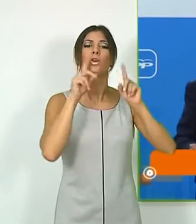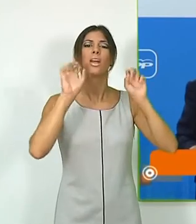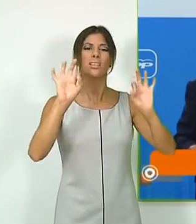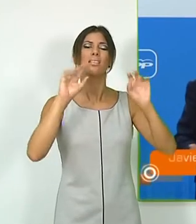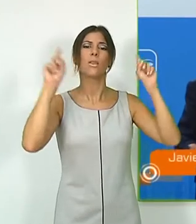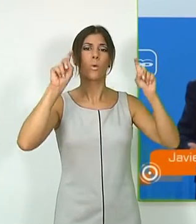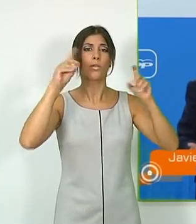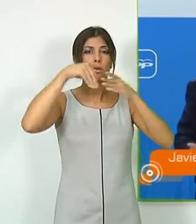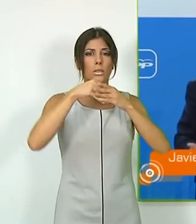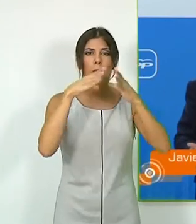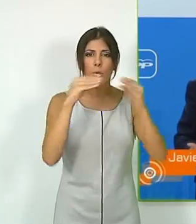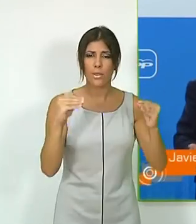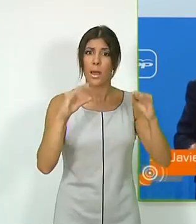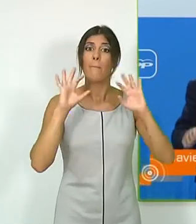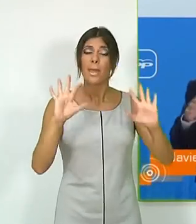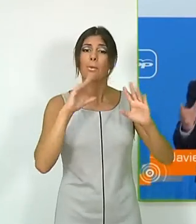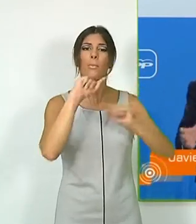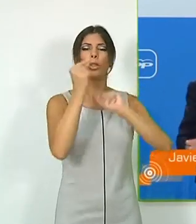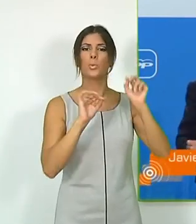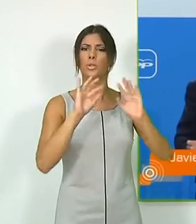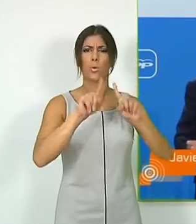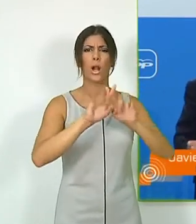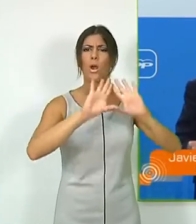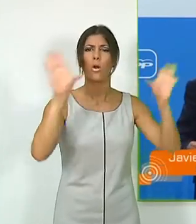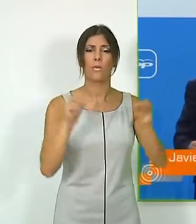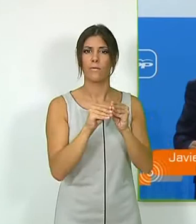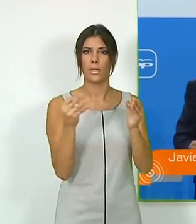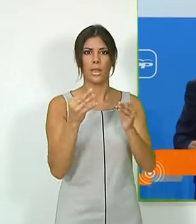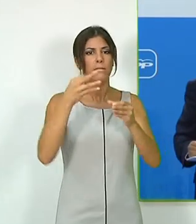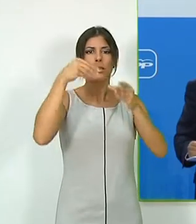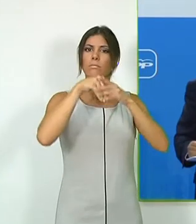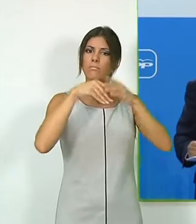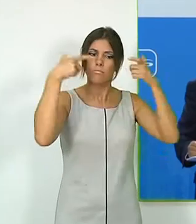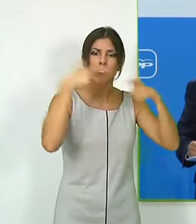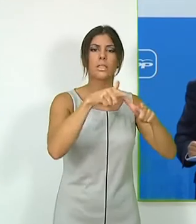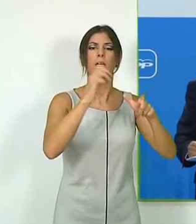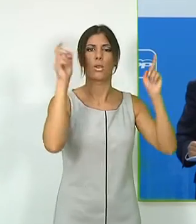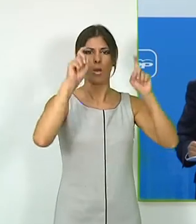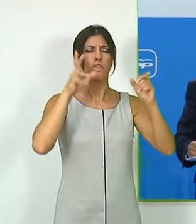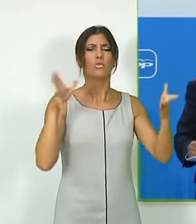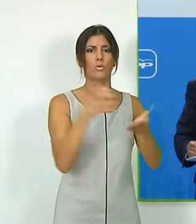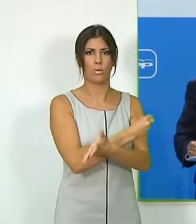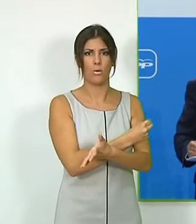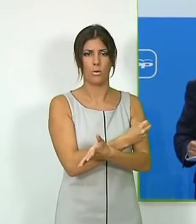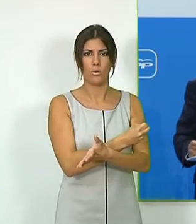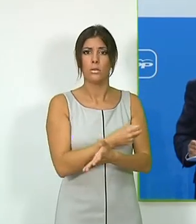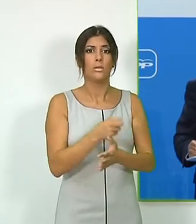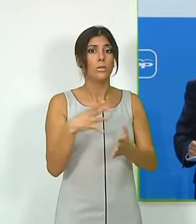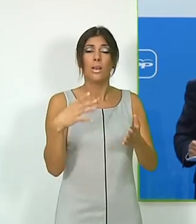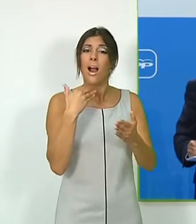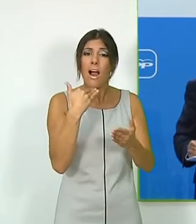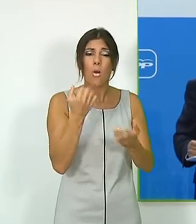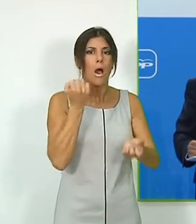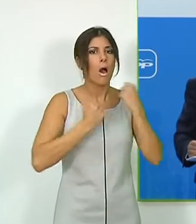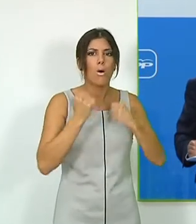presupuesto de educación de la Junta de Andalucía, en el presupuesto global de la Junta de Andalucía, tienen que ir a educación. Todo lo que se